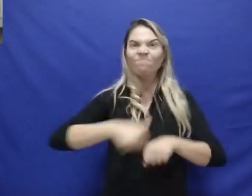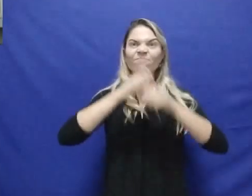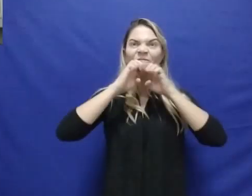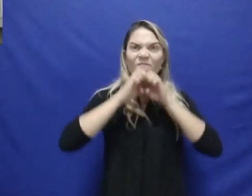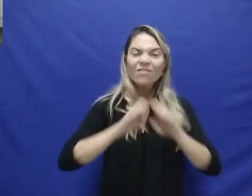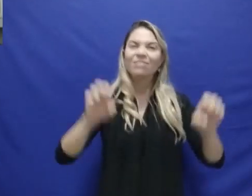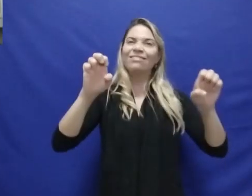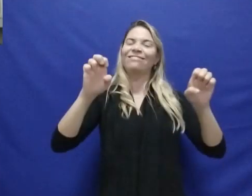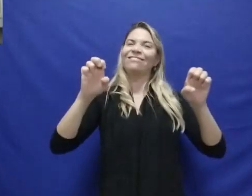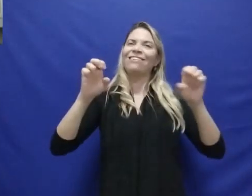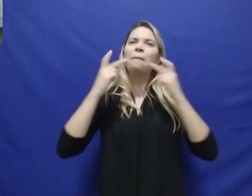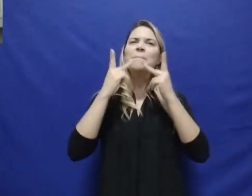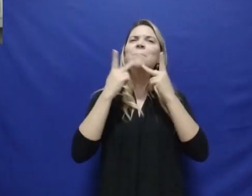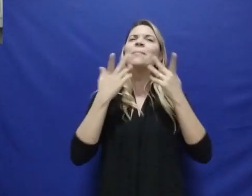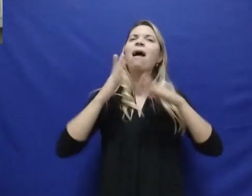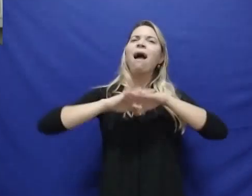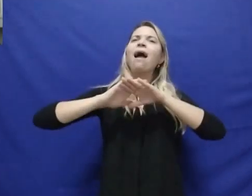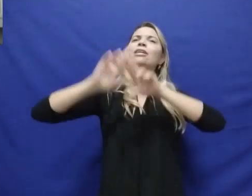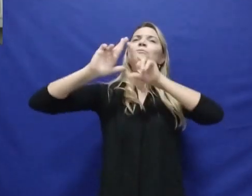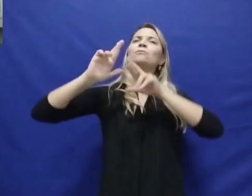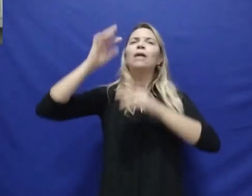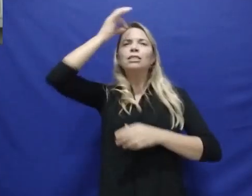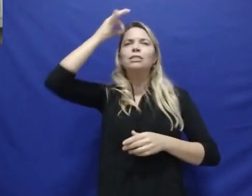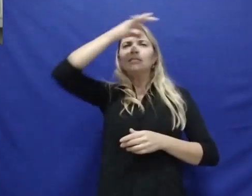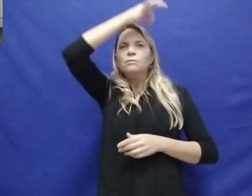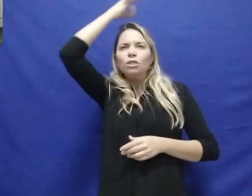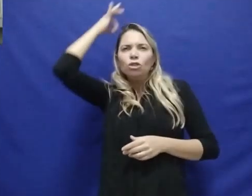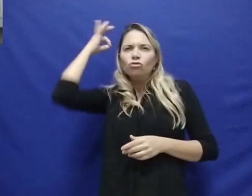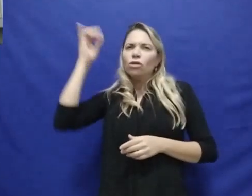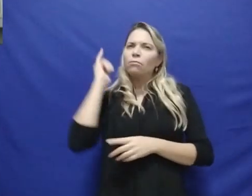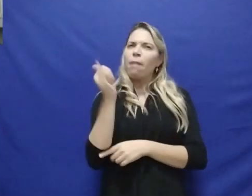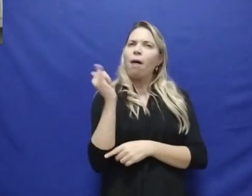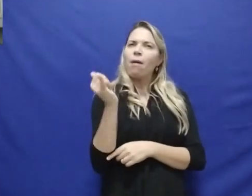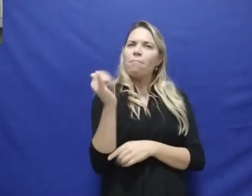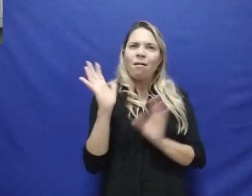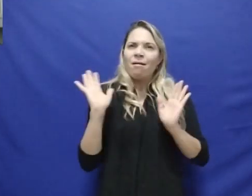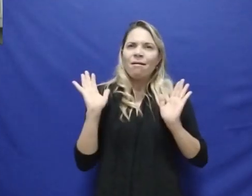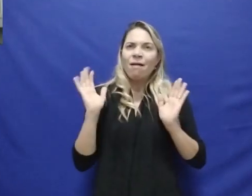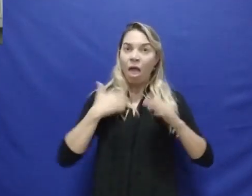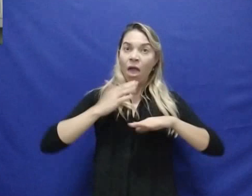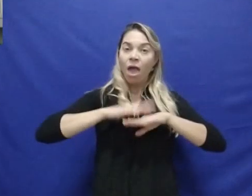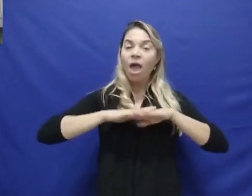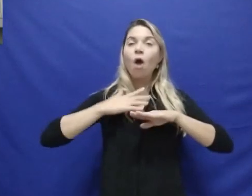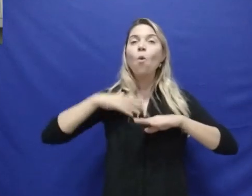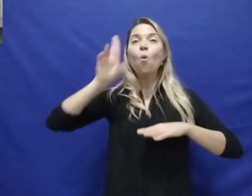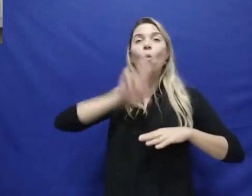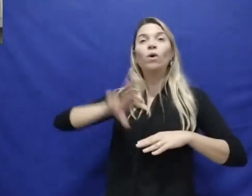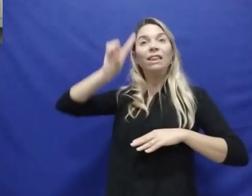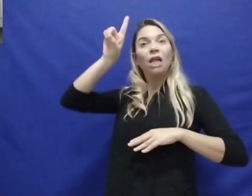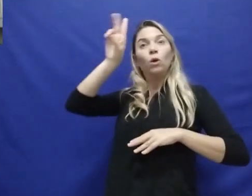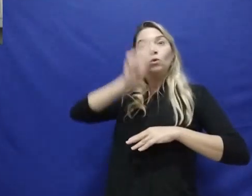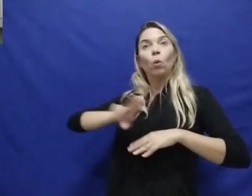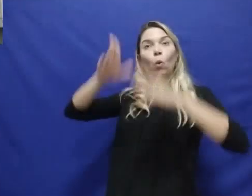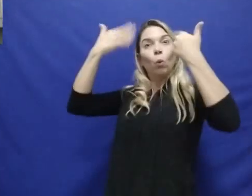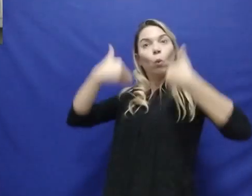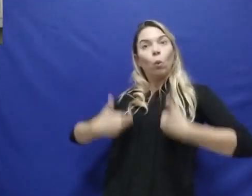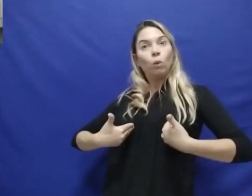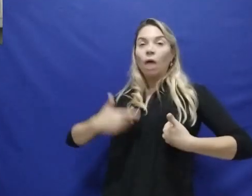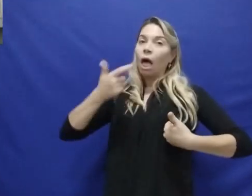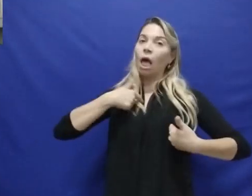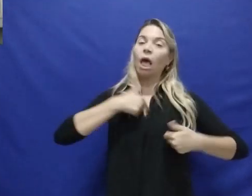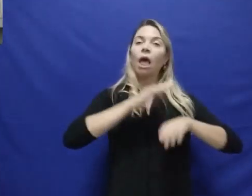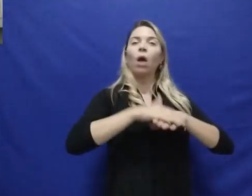todas as coisas. A palavra de Deus diz que as coisas espirituais se discernem espiritualmente. Que grande recurso!